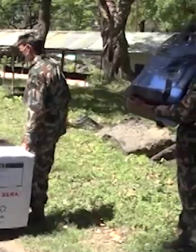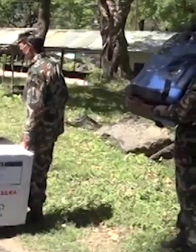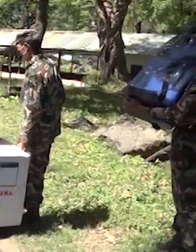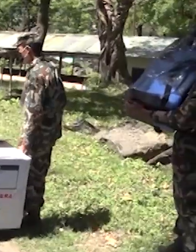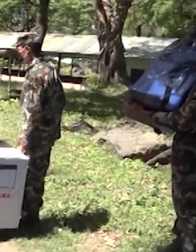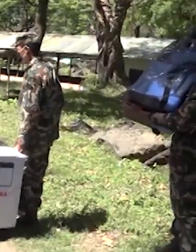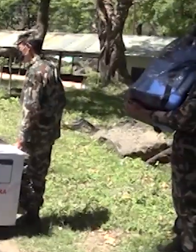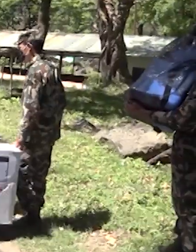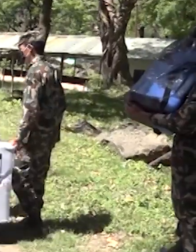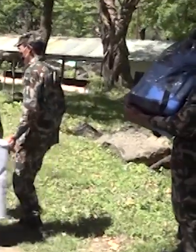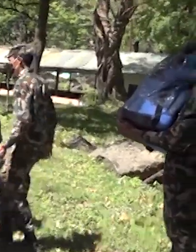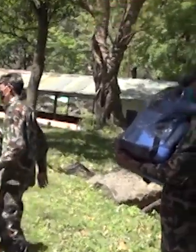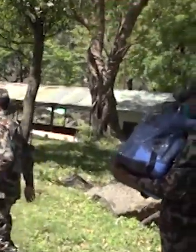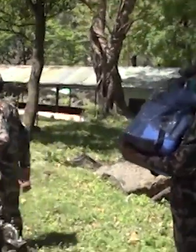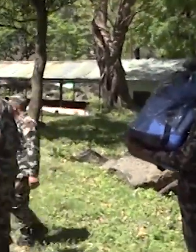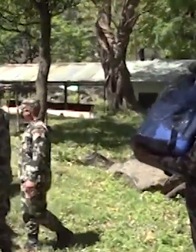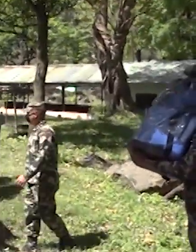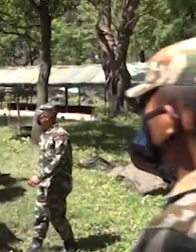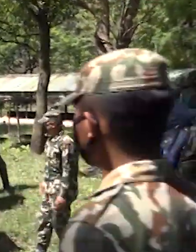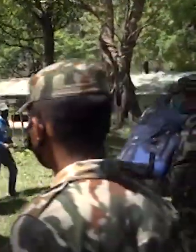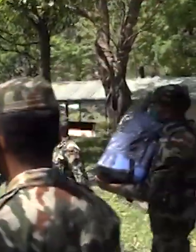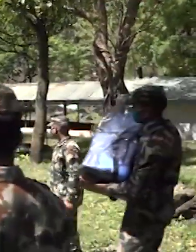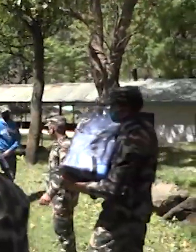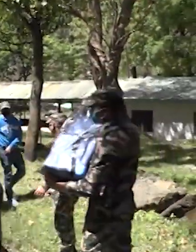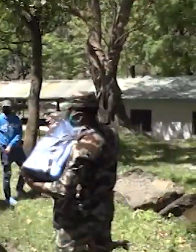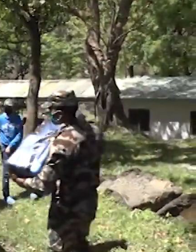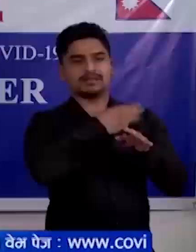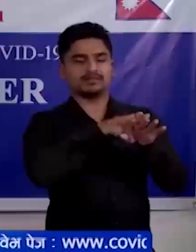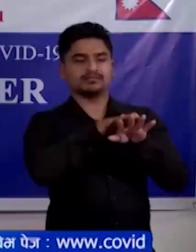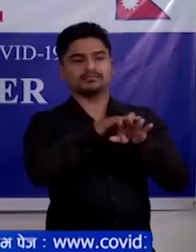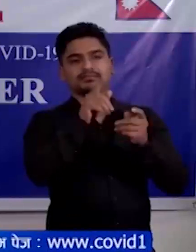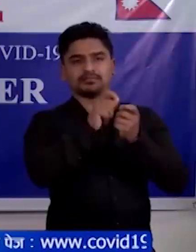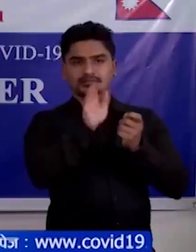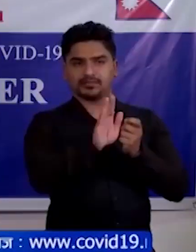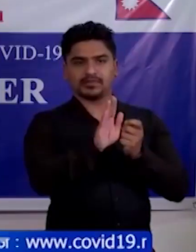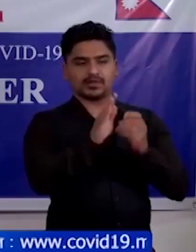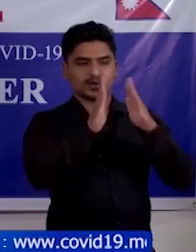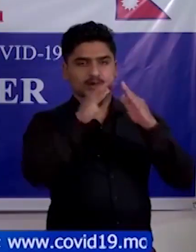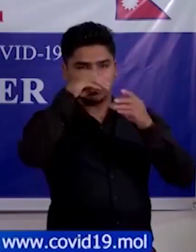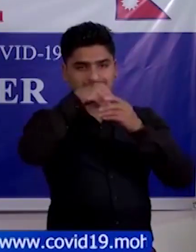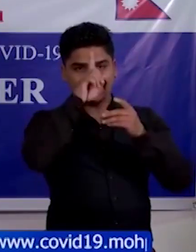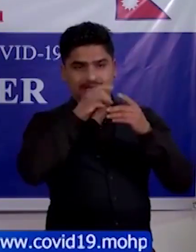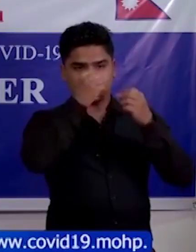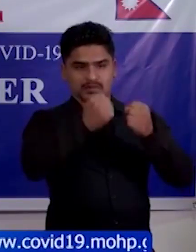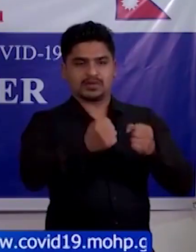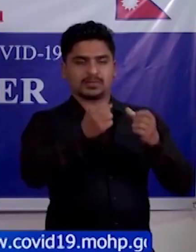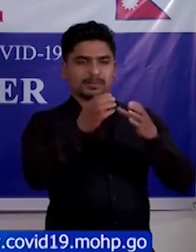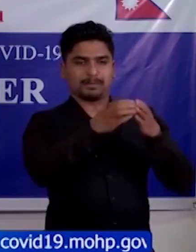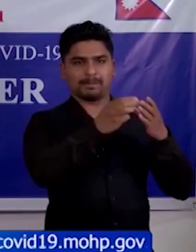ऱ्यापिड डायग्नोस्टिक किटको माध्यमबाट परीक्षणको दायरा बढाइएको छ। क्वारेन्टाइनमा रहेका व्यक्तिहरू आजको